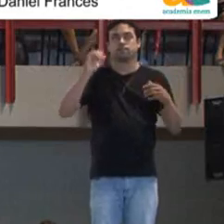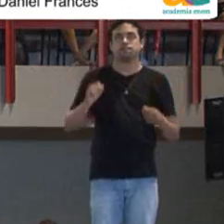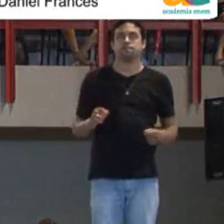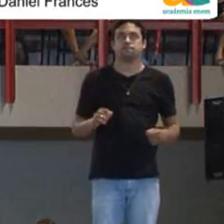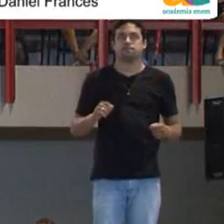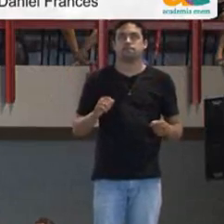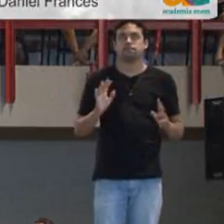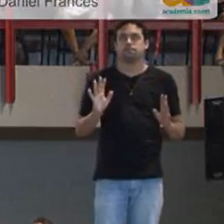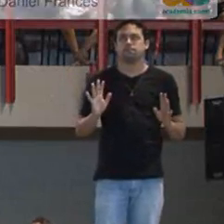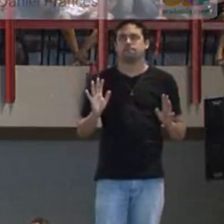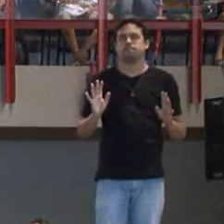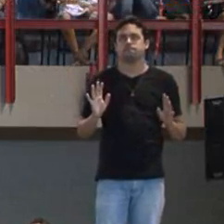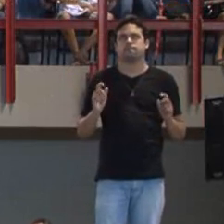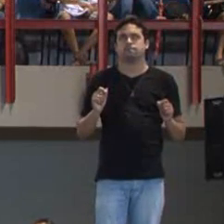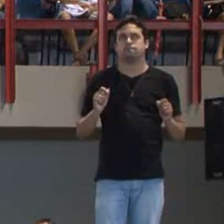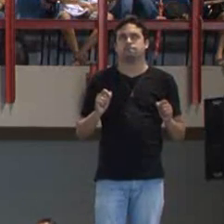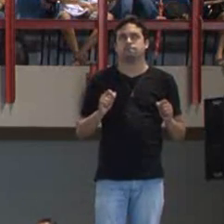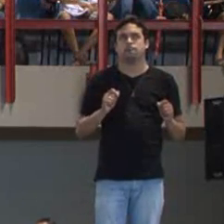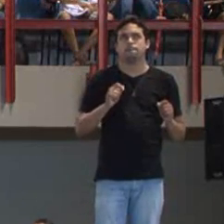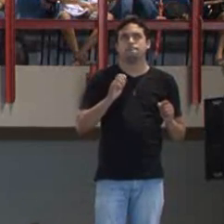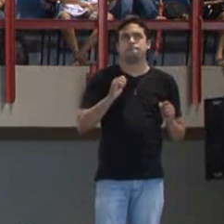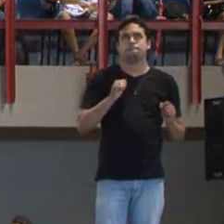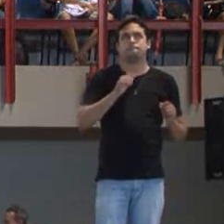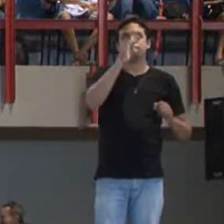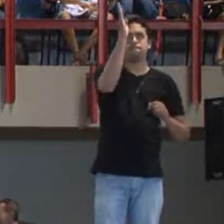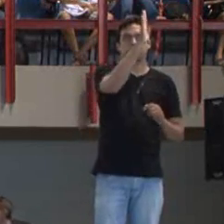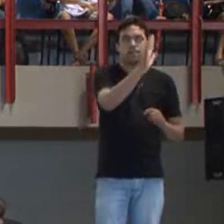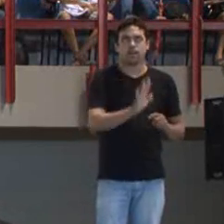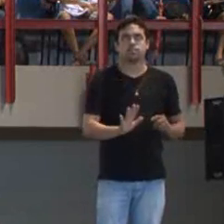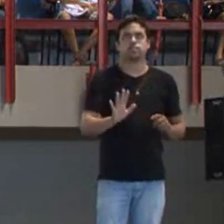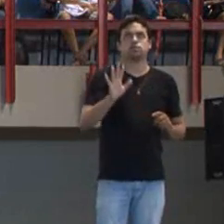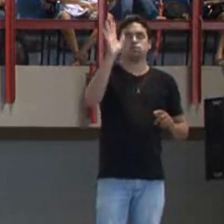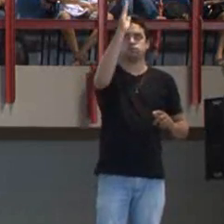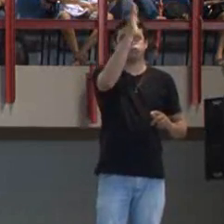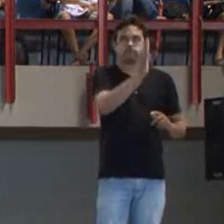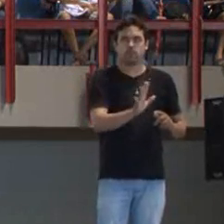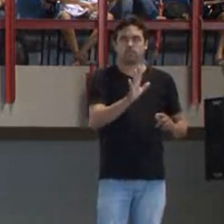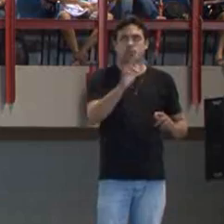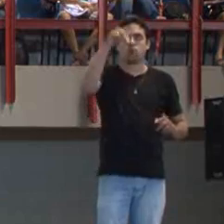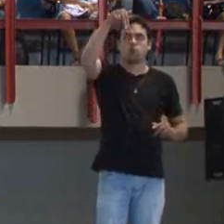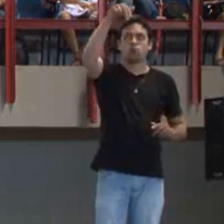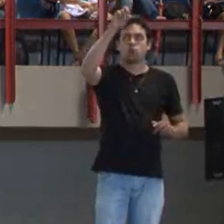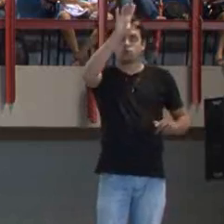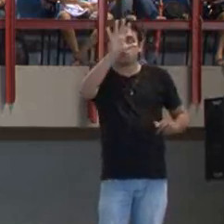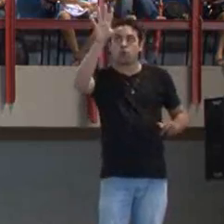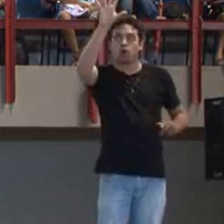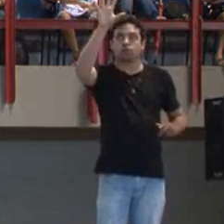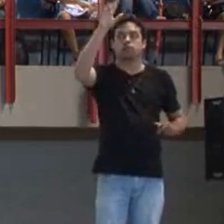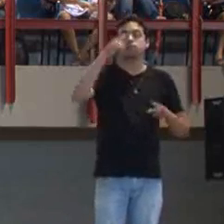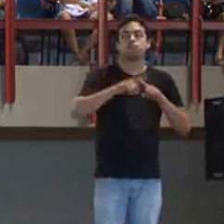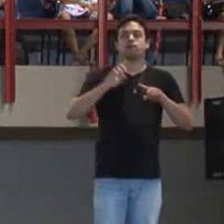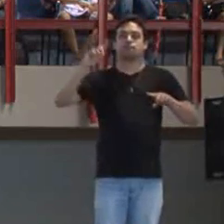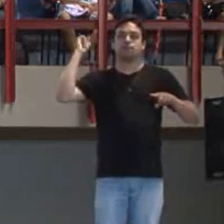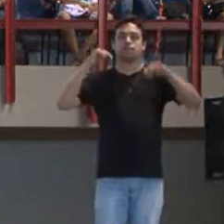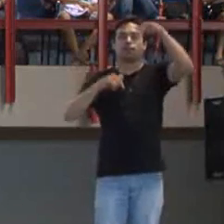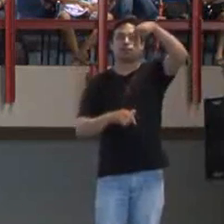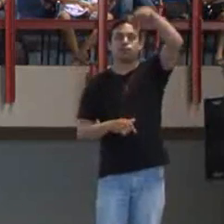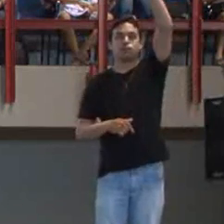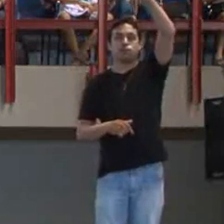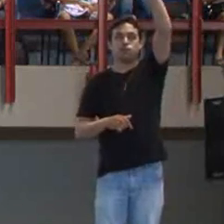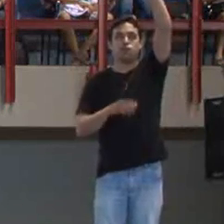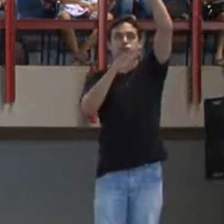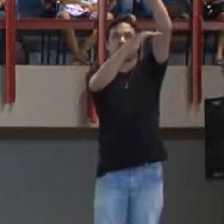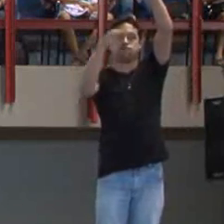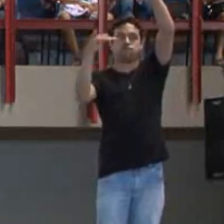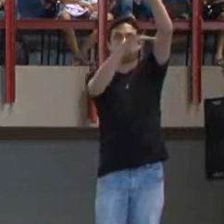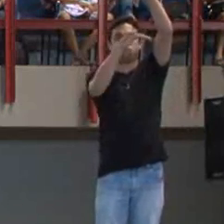o Brasil de cima, ou seja, hoje a gente chamaria de Nordeste, naquela época era só Norte, porque o Brasil não era inteiro